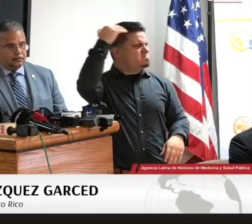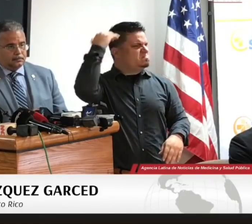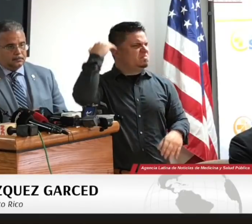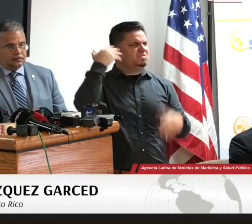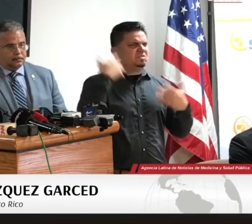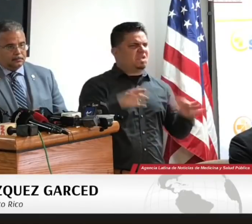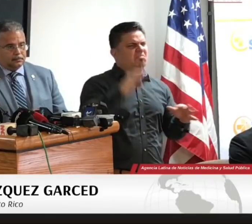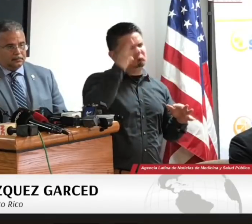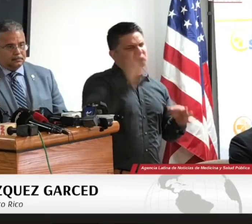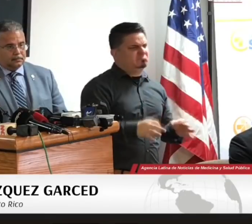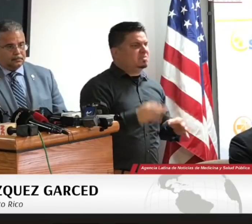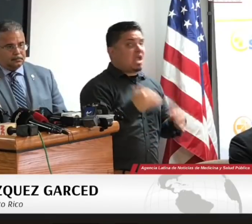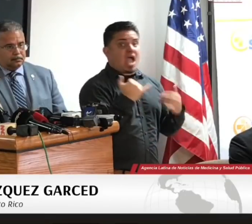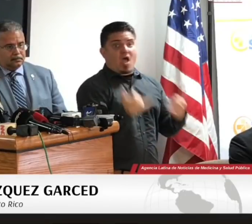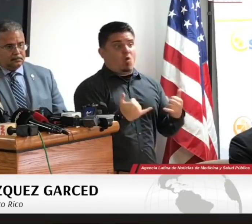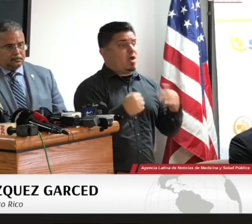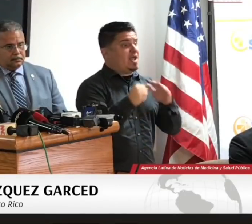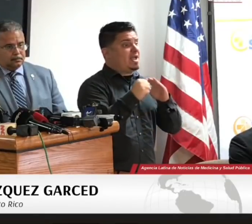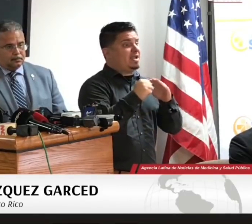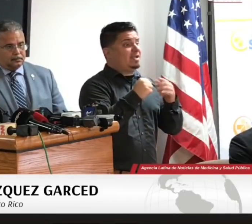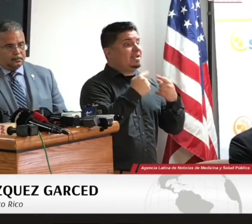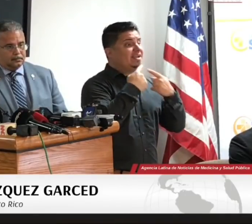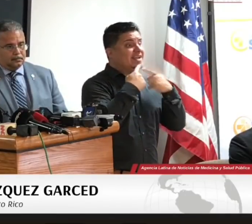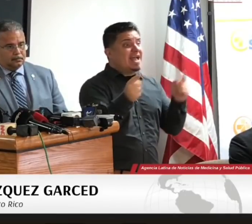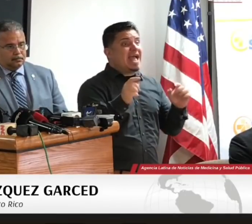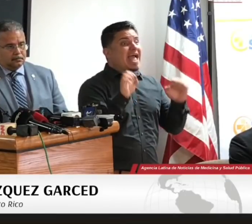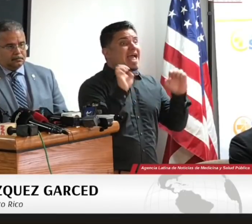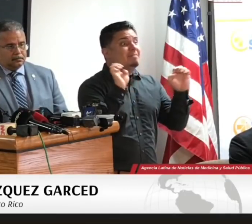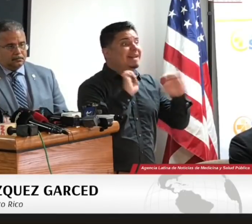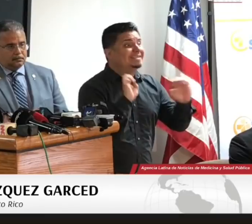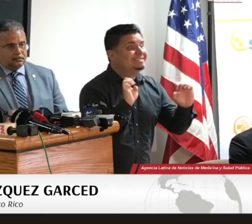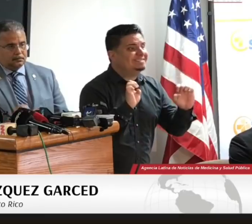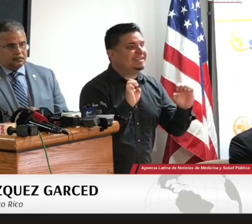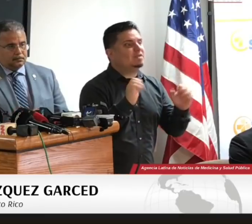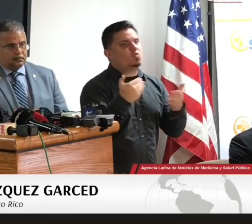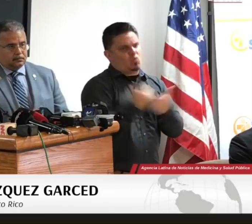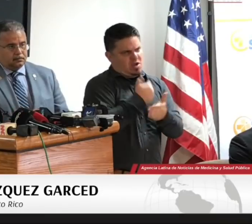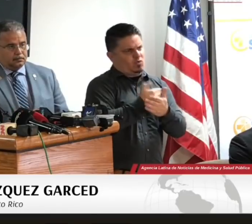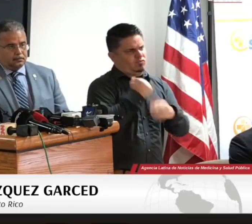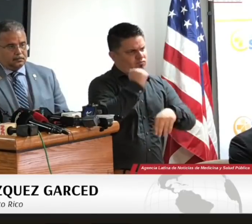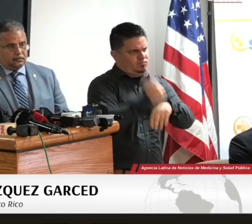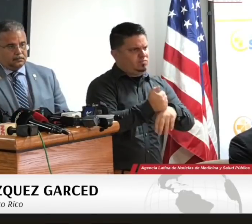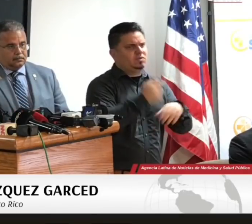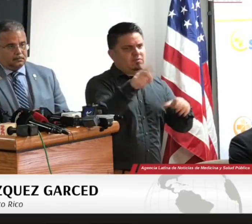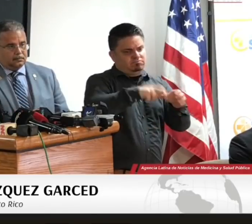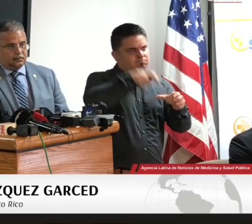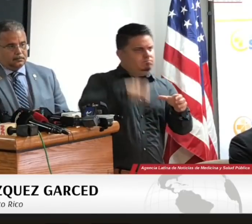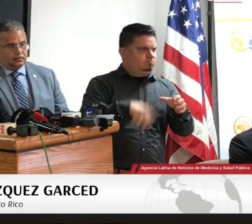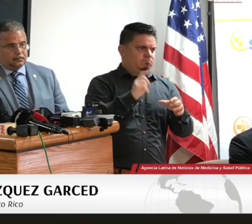de emergencia, que es la instrucción que estamos dando. En términos del ferry,